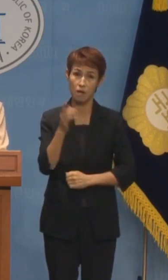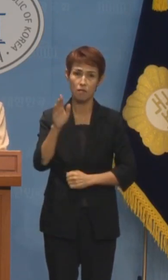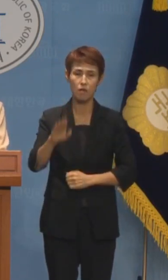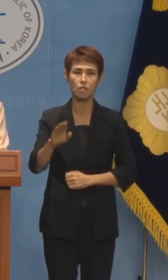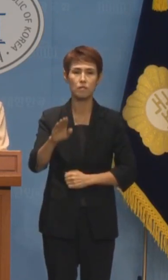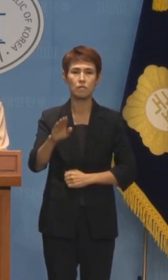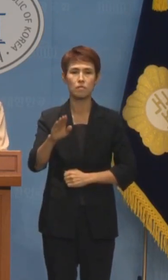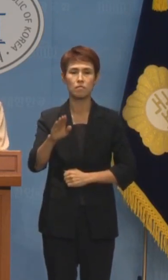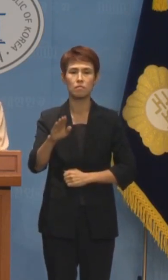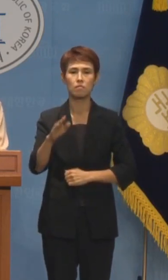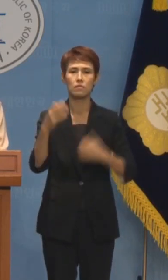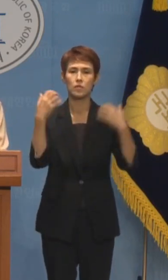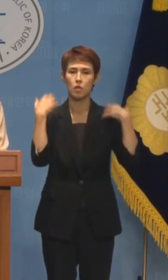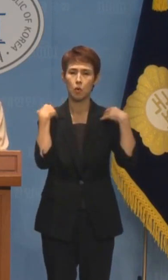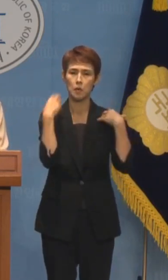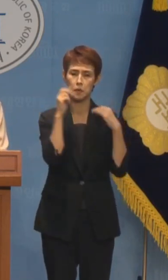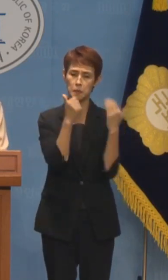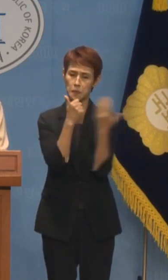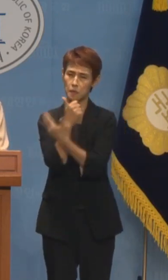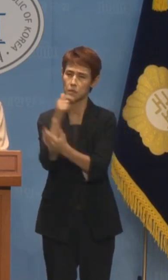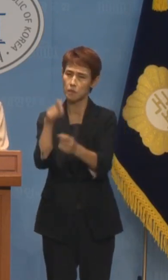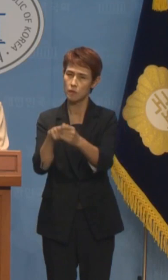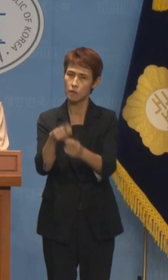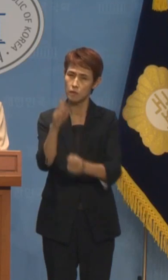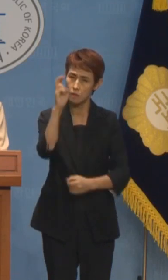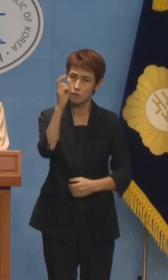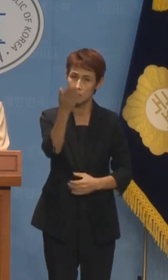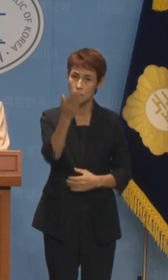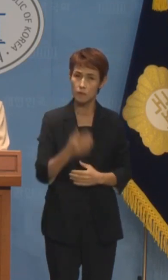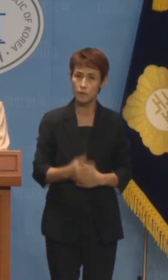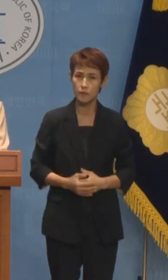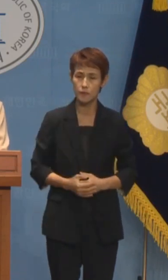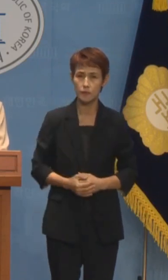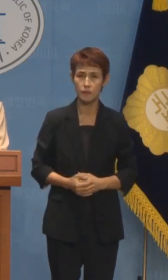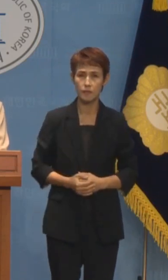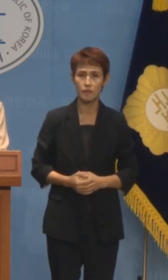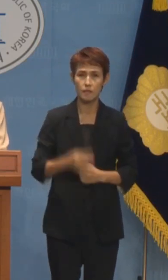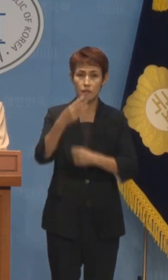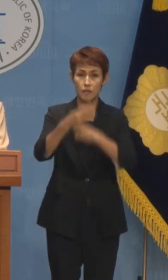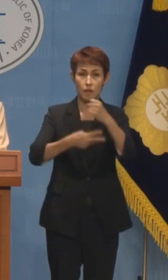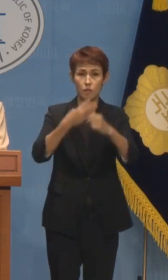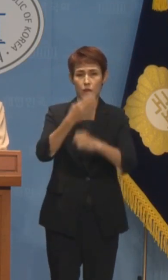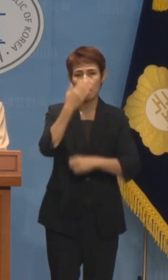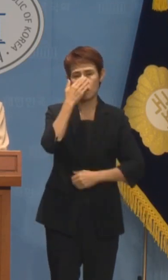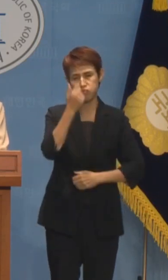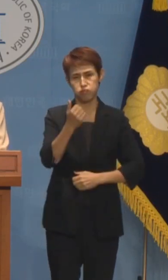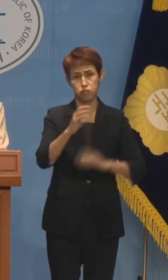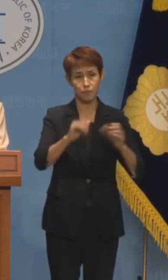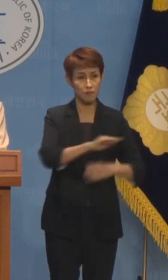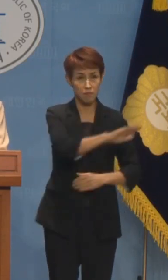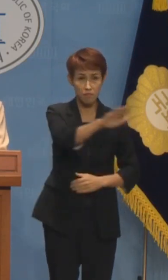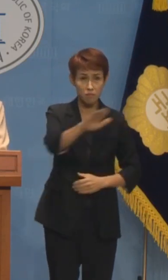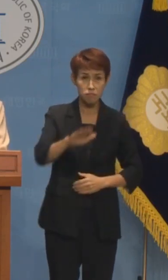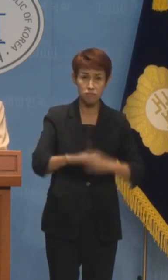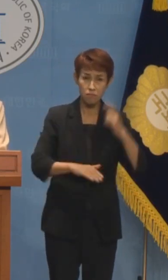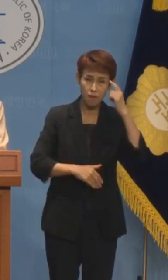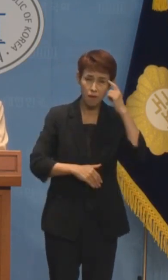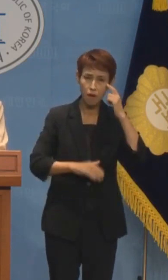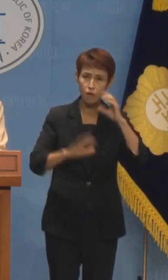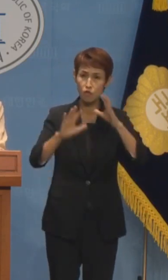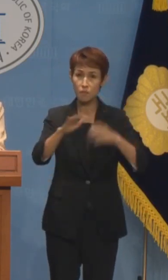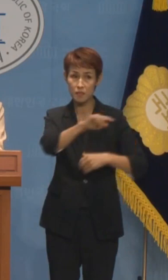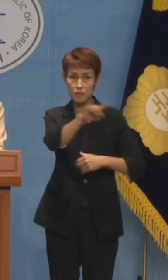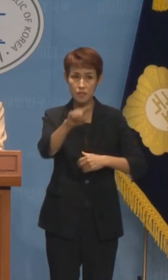정권 안보에 쏠려 있는 거 아닙니까 3년은 너무 길다는 민심도 혹시 국민의